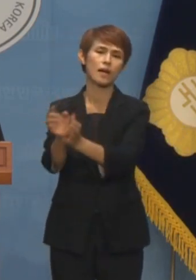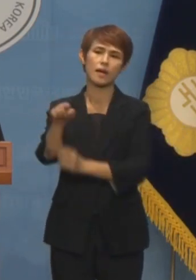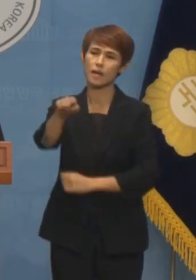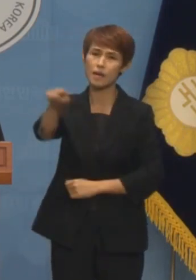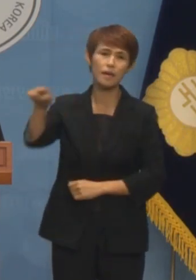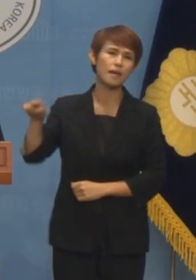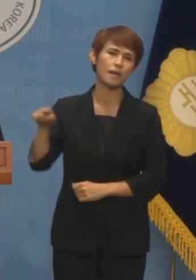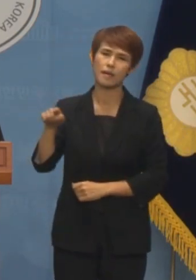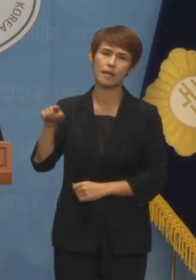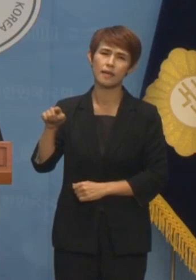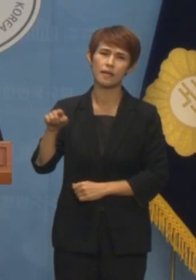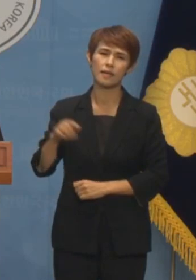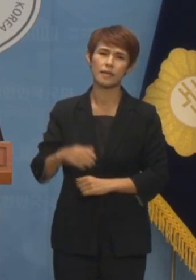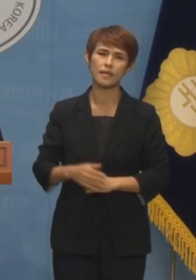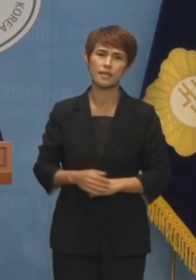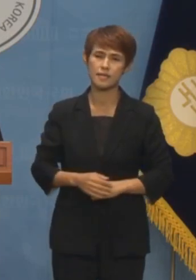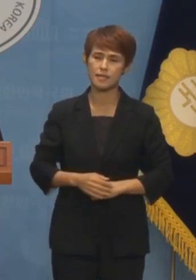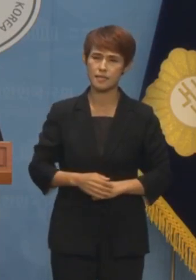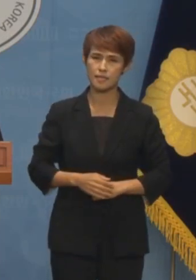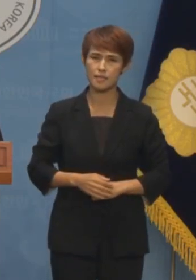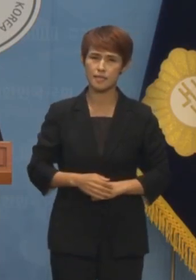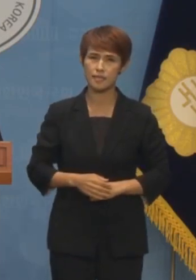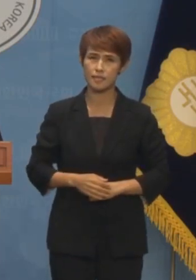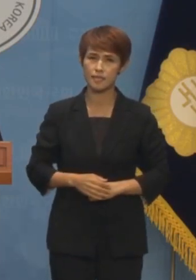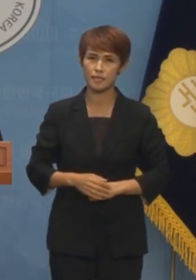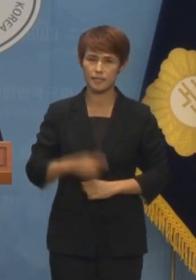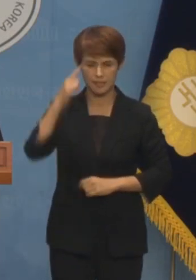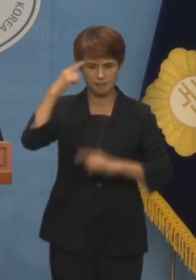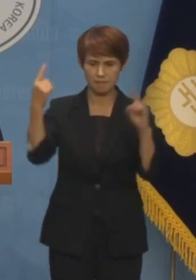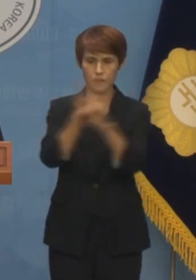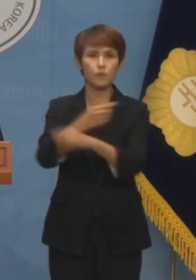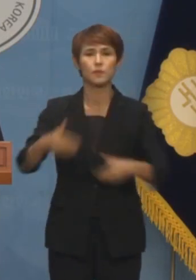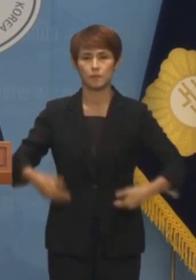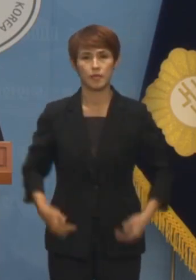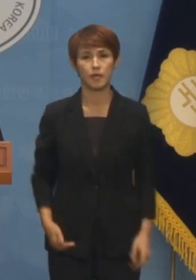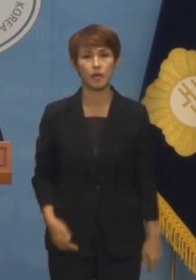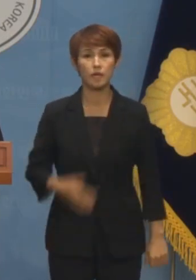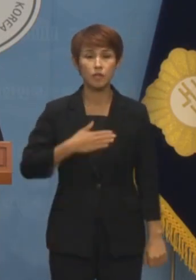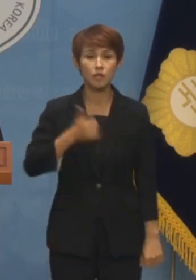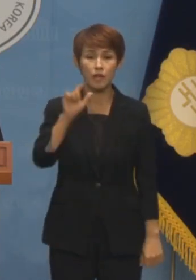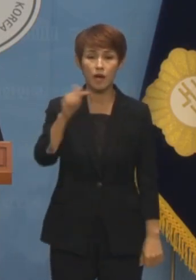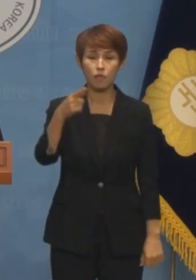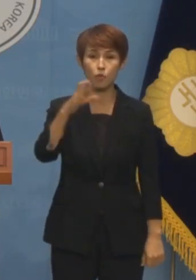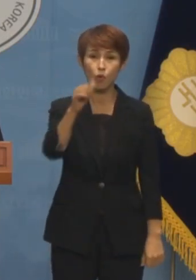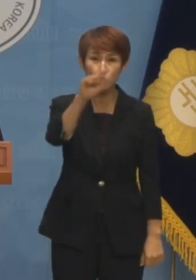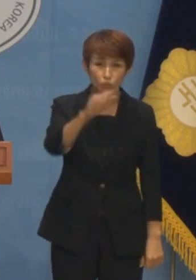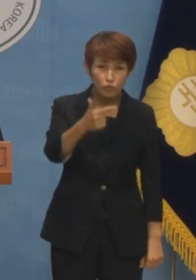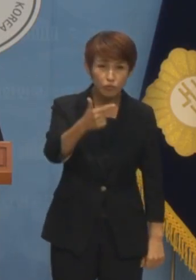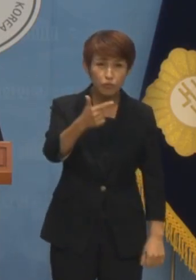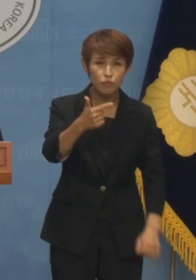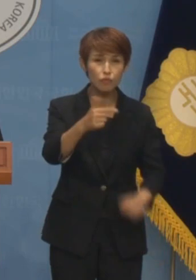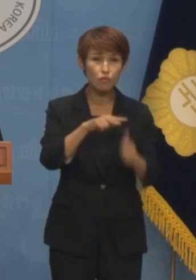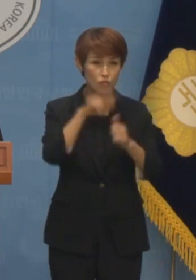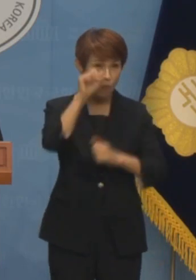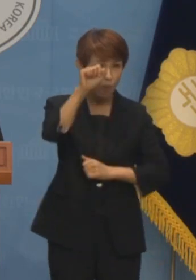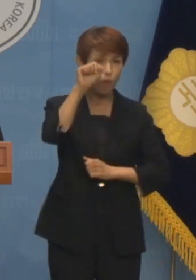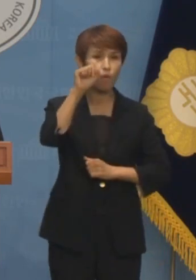지도부의 조종을 울려야 할 것입니다. 저는 한동훈 후보의 민낯을